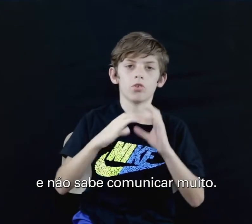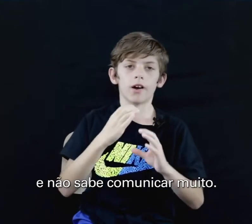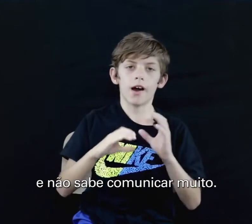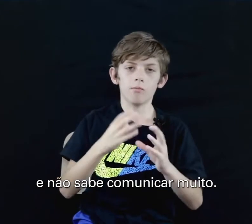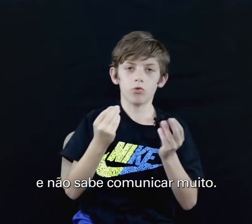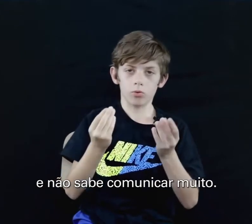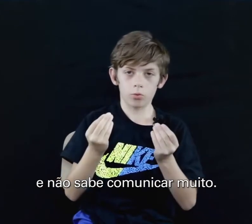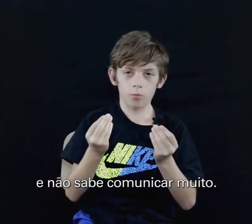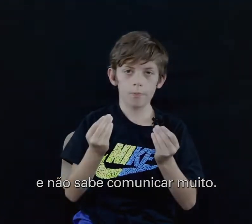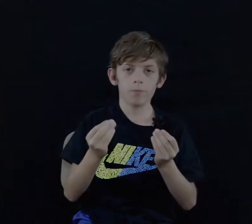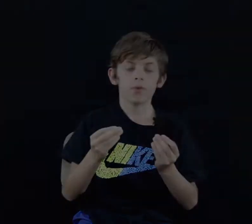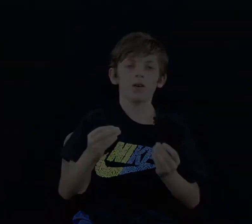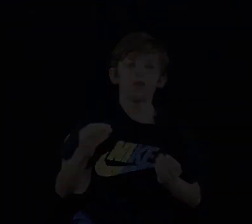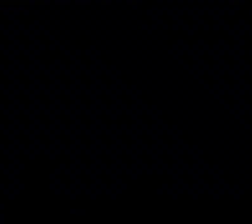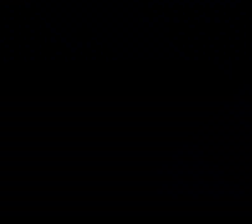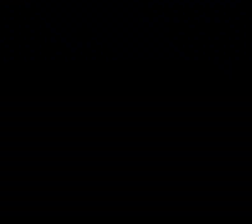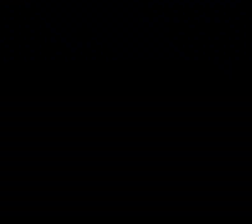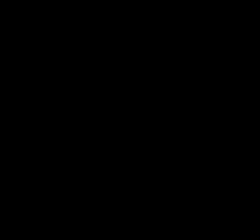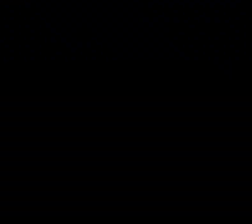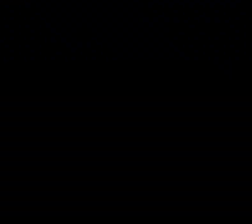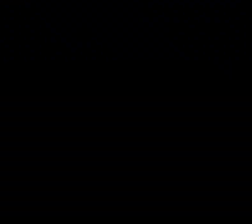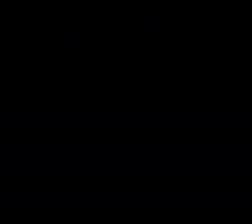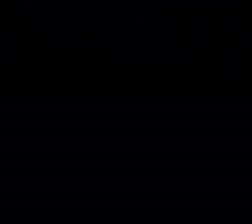sabem comunicar muito.